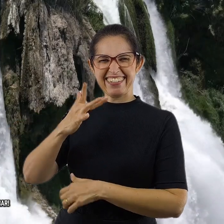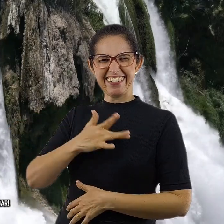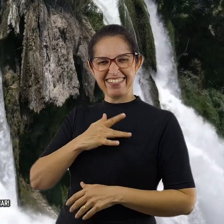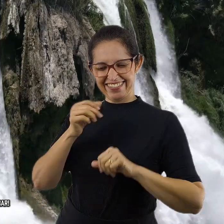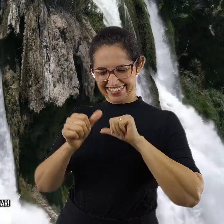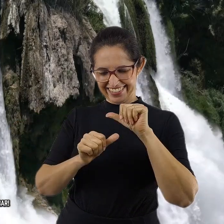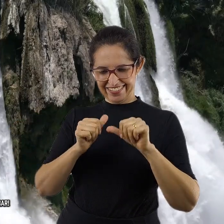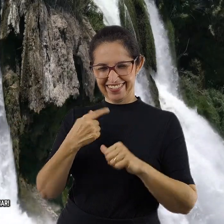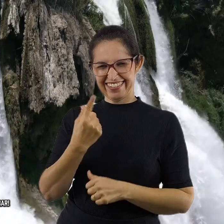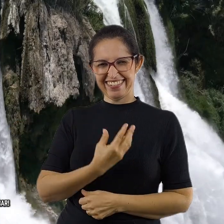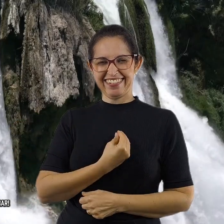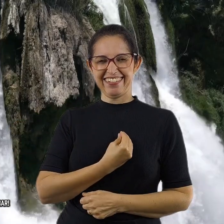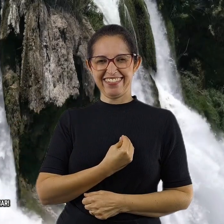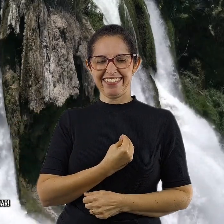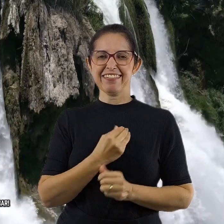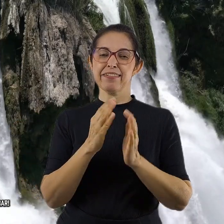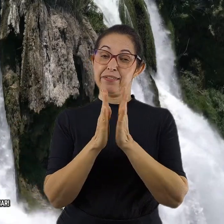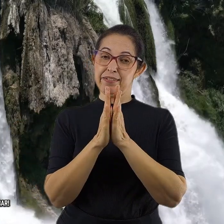Transformou a nossa vida.